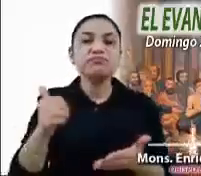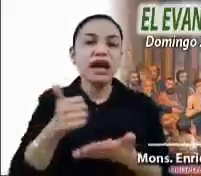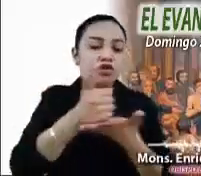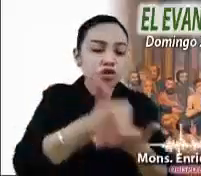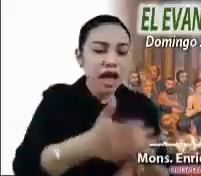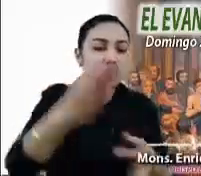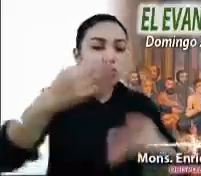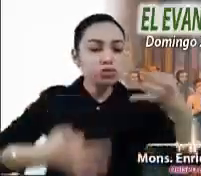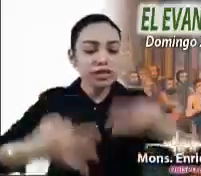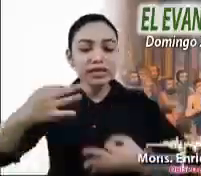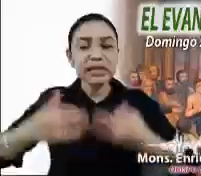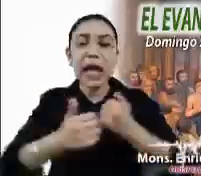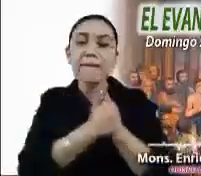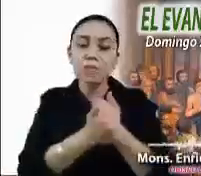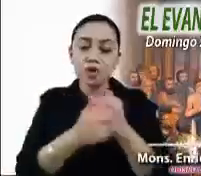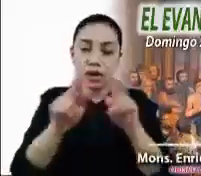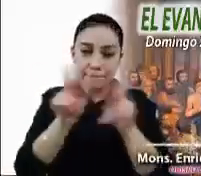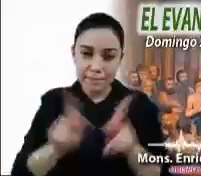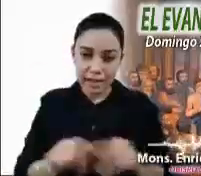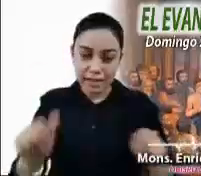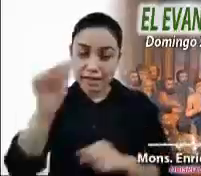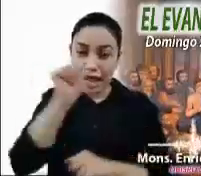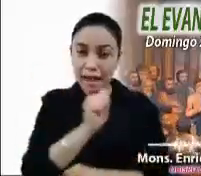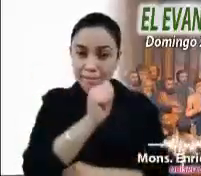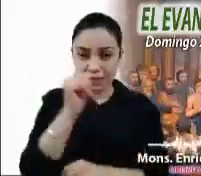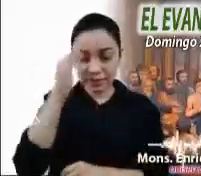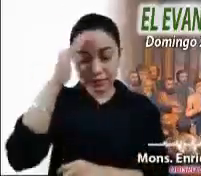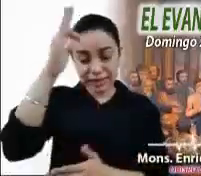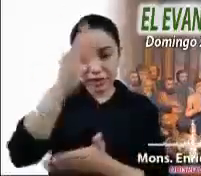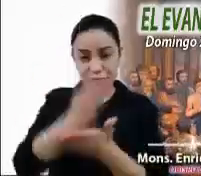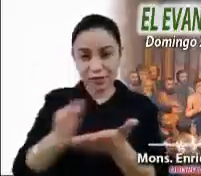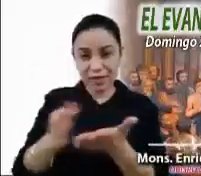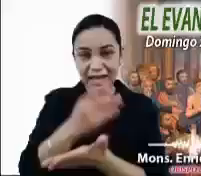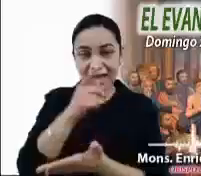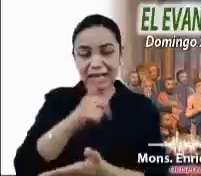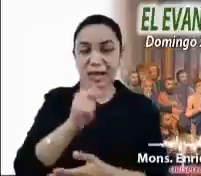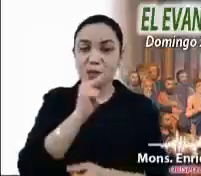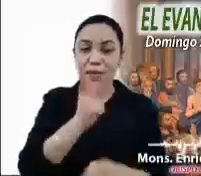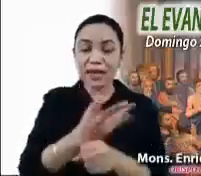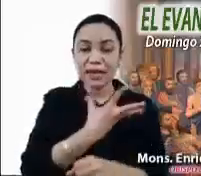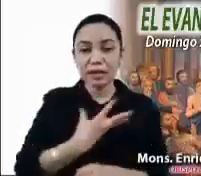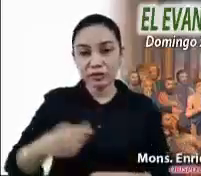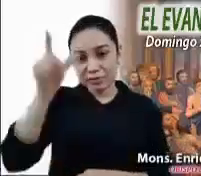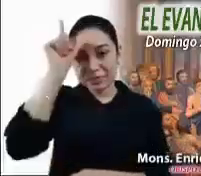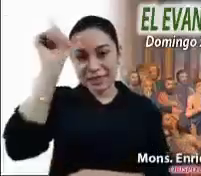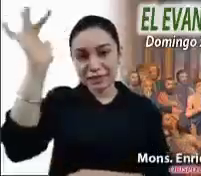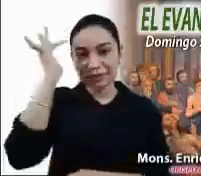El Señor te bendiga en nombre del Padre, y del Hijo, y del Espíritu Santo.